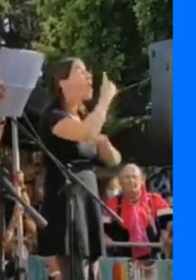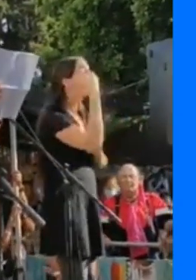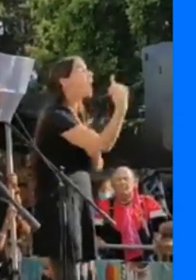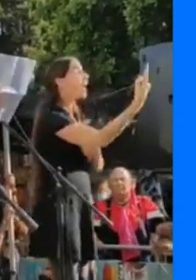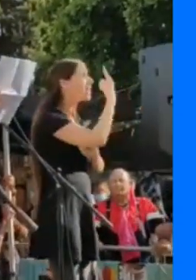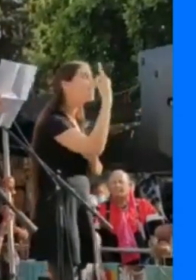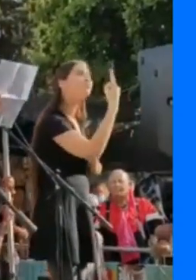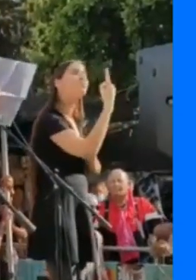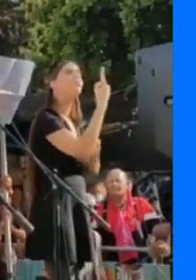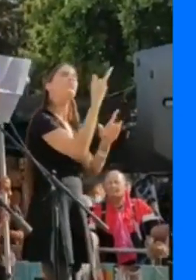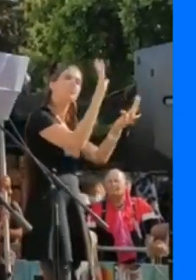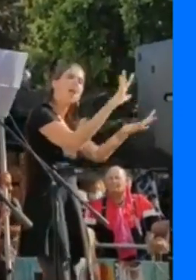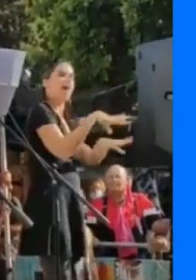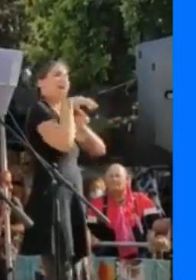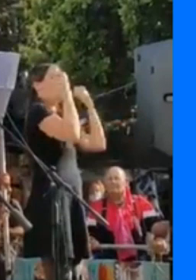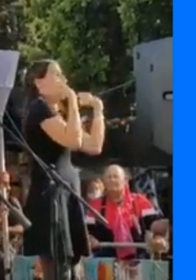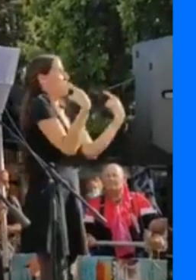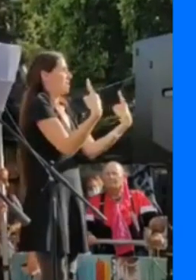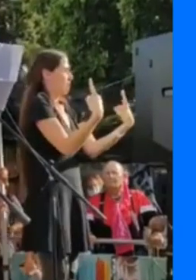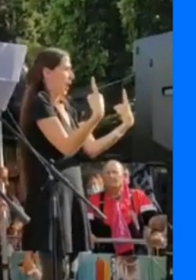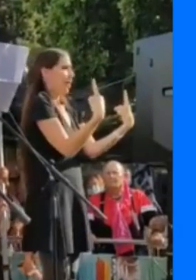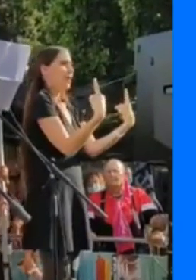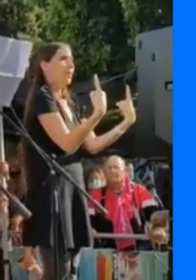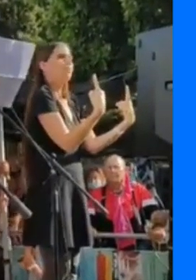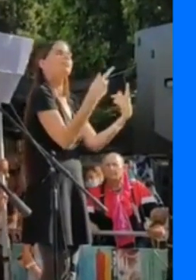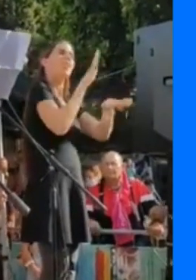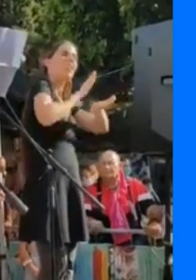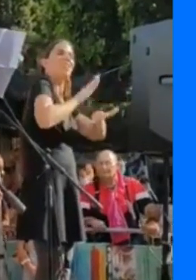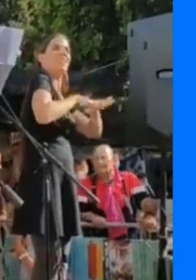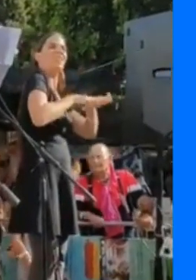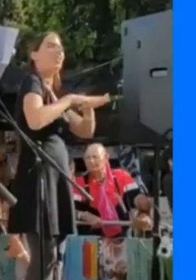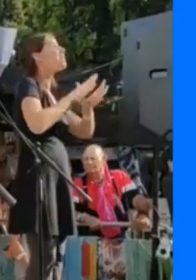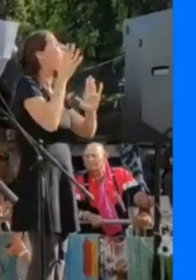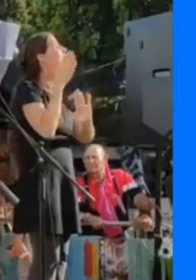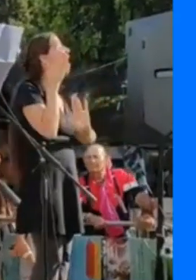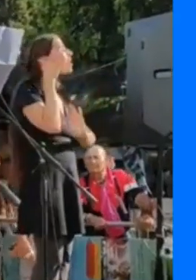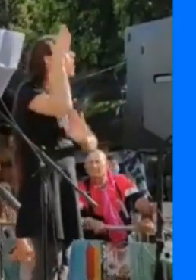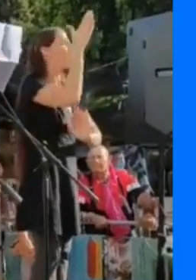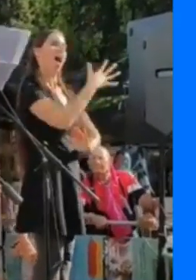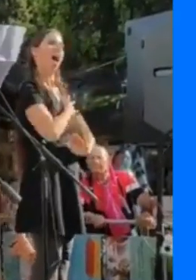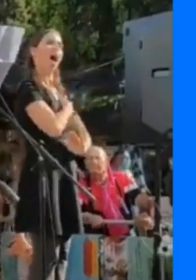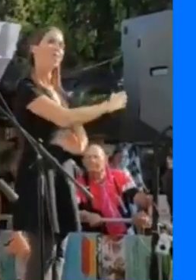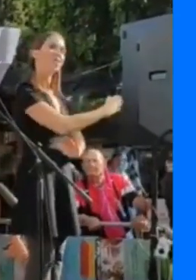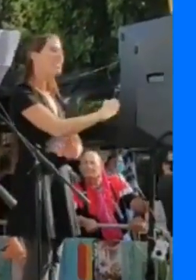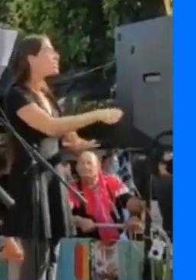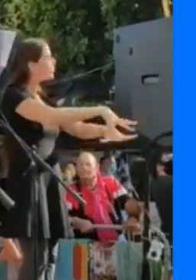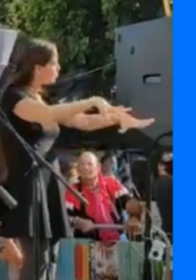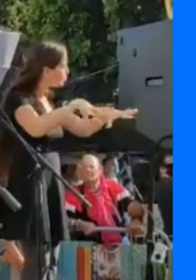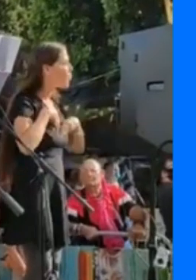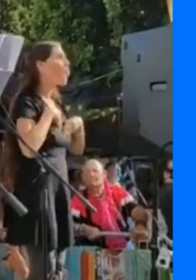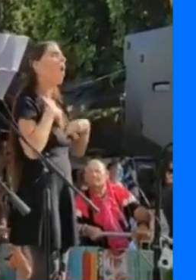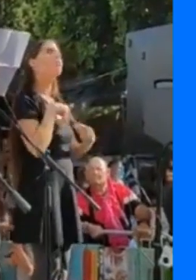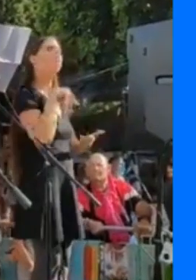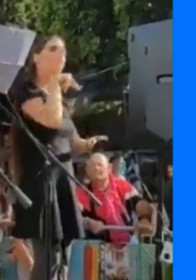היחידים שלקחתם על עצמכם את תפקיד הנביא האמיץ, המוכן